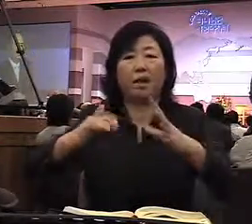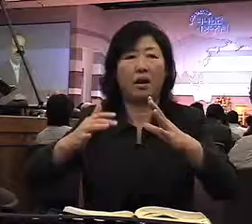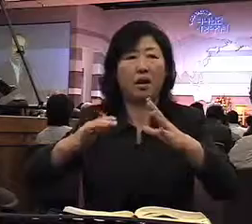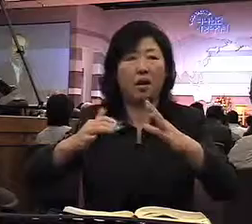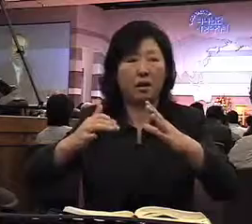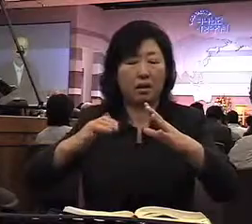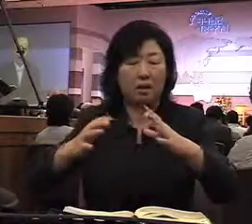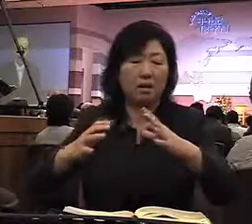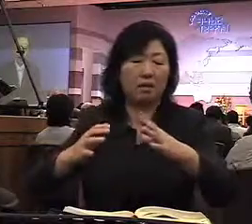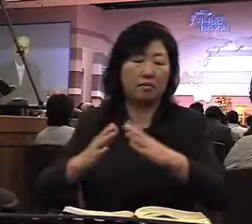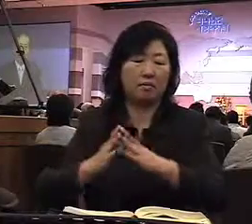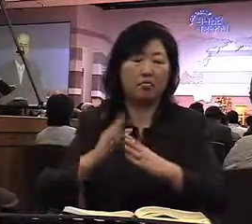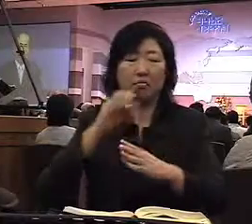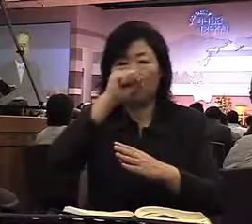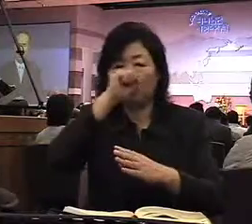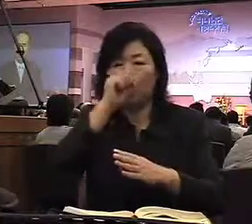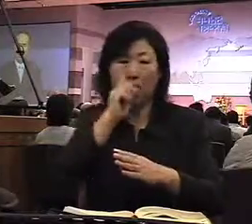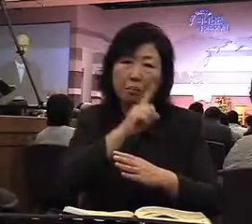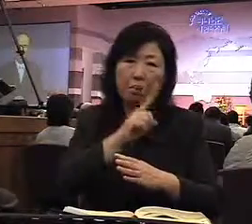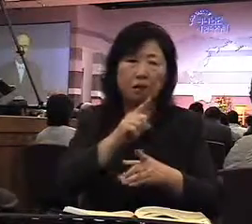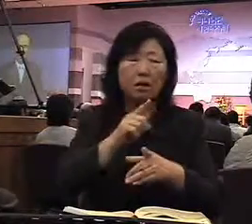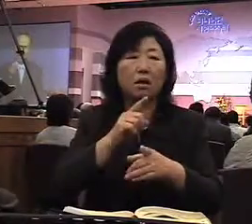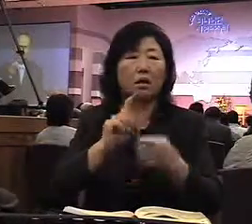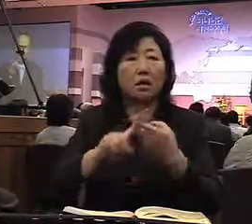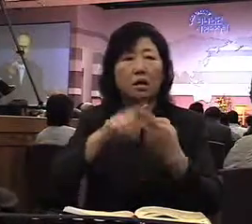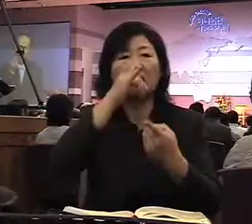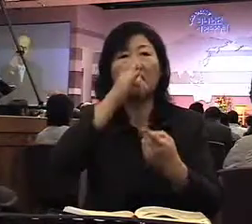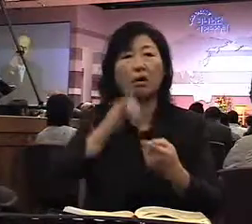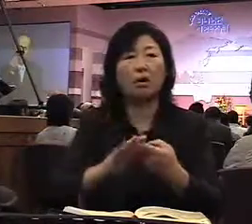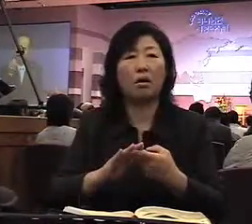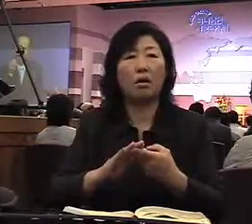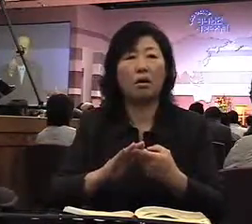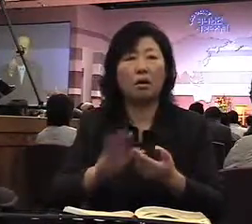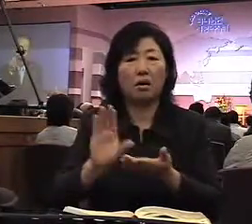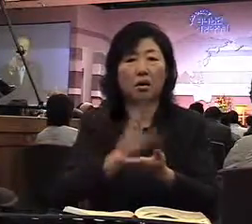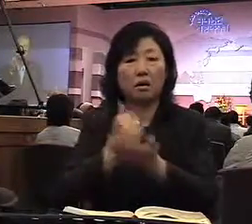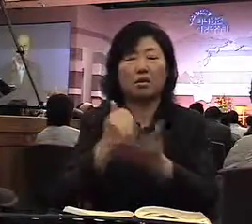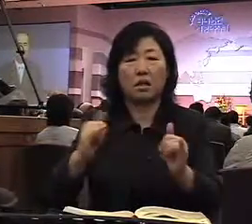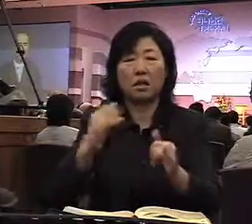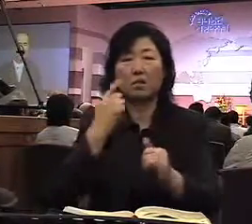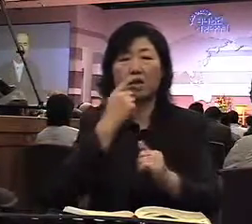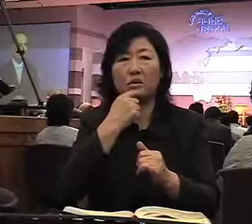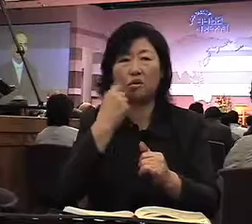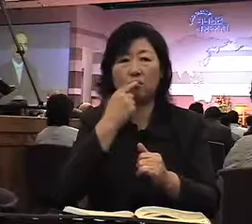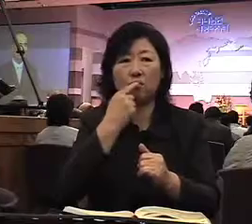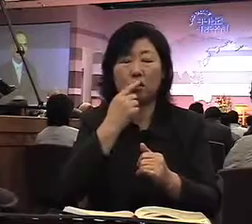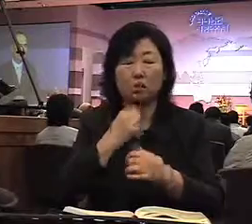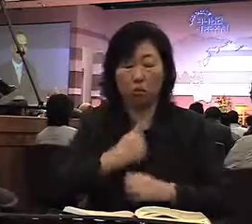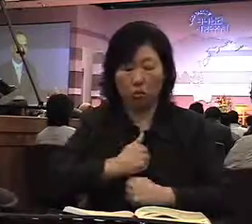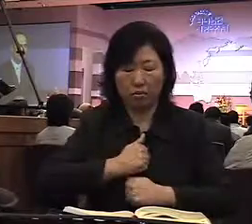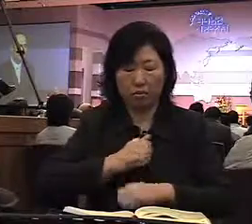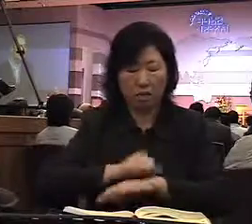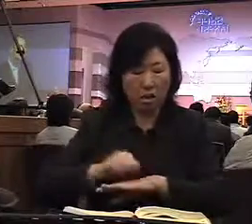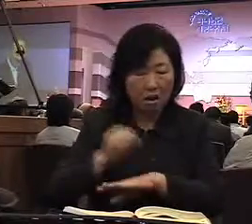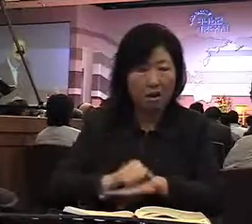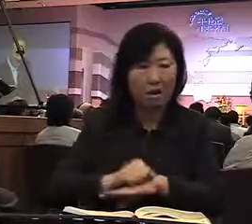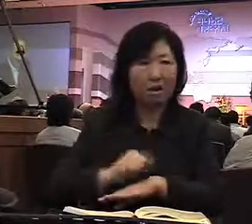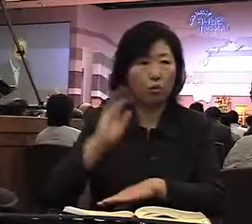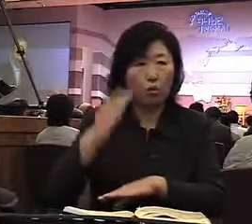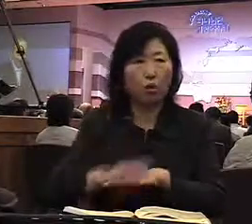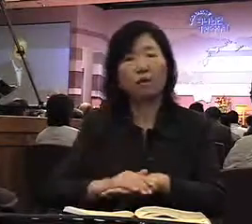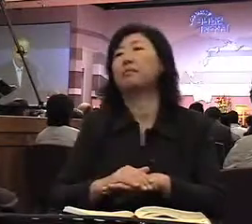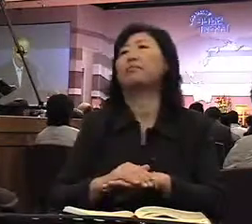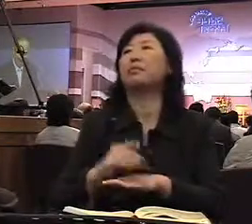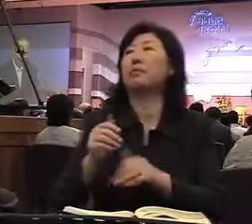말이죠. 여러분 말 조심해야 됩니다. 우리 크리스찬들은 입술의 조심을 잘해야 돼요. 왜냐하면 제가 감비했을 때